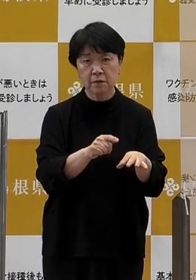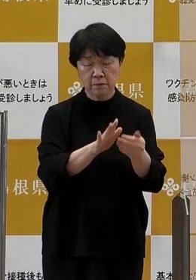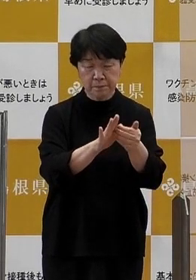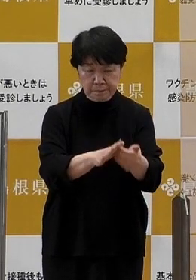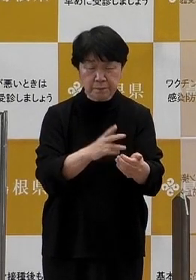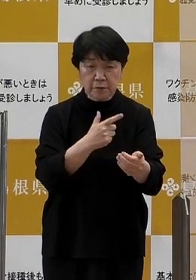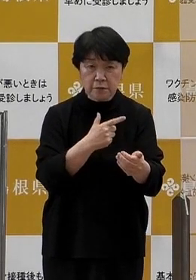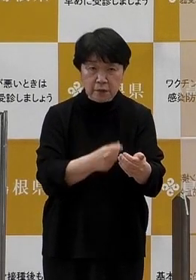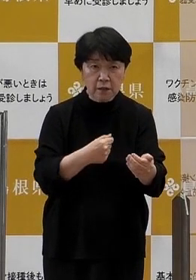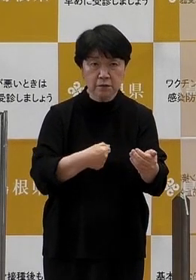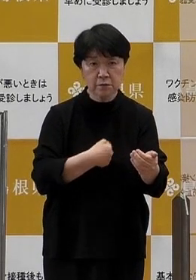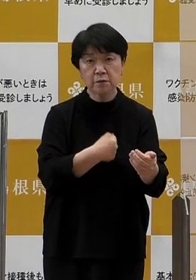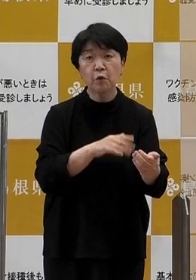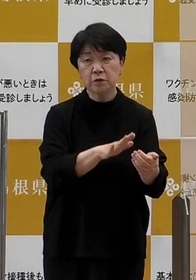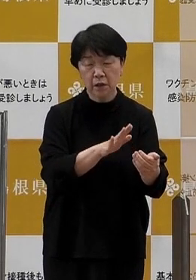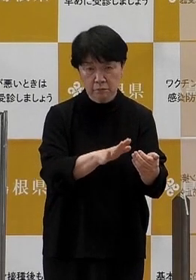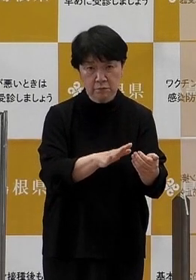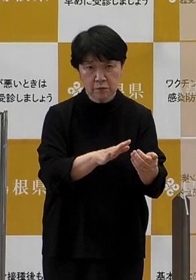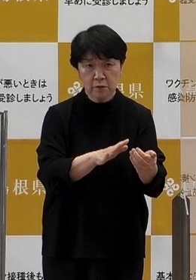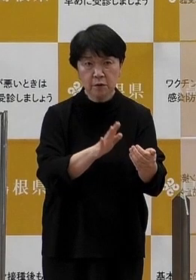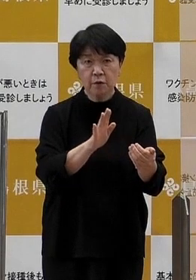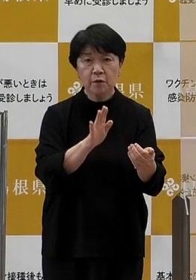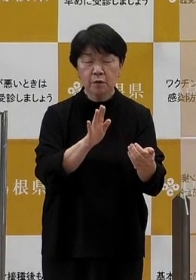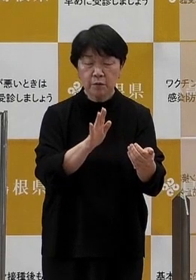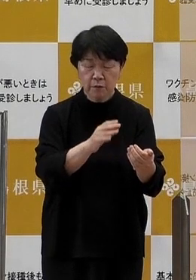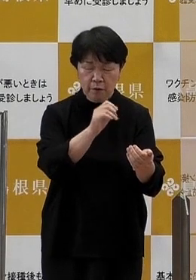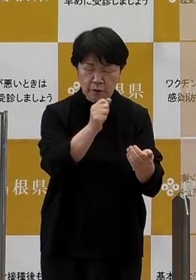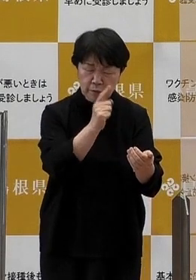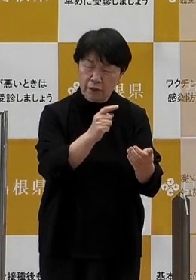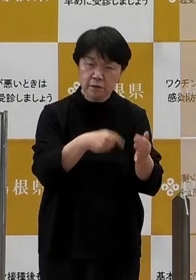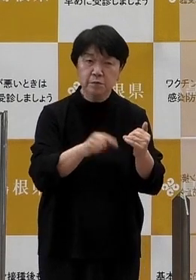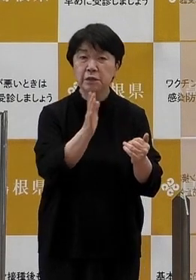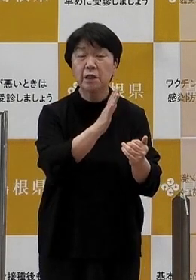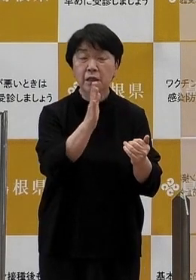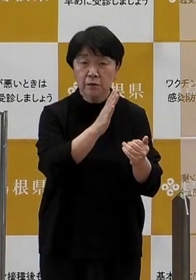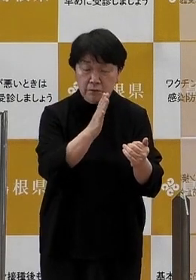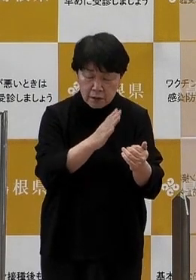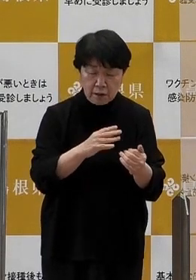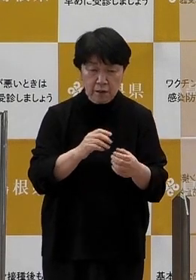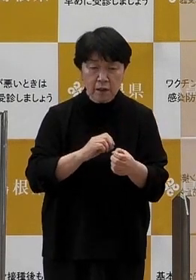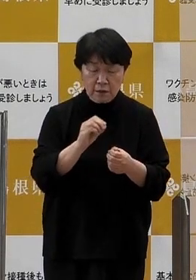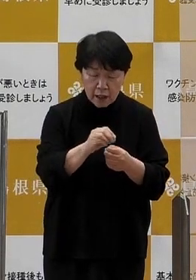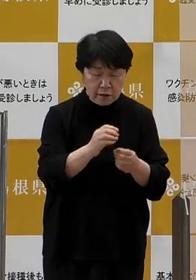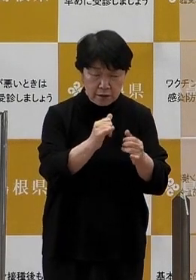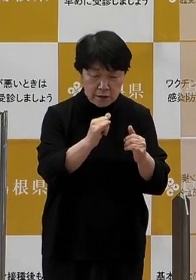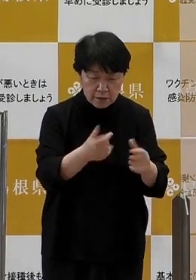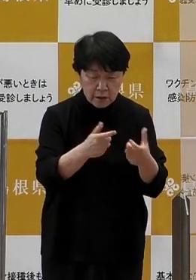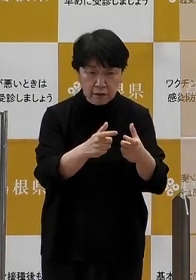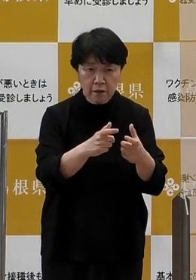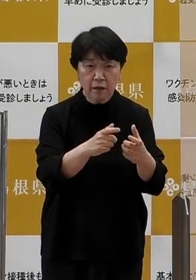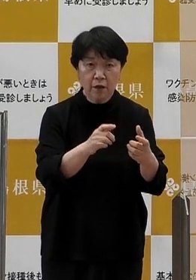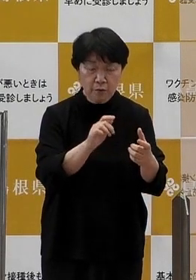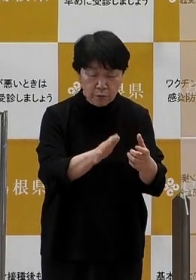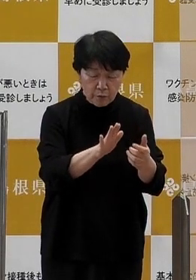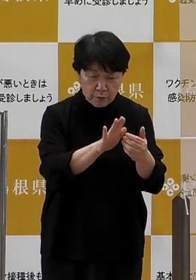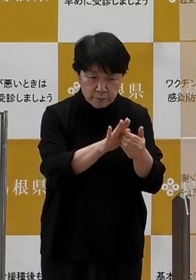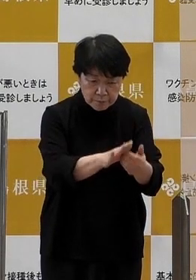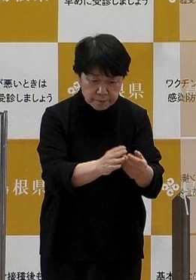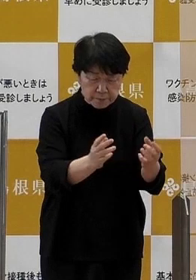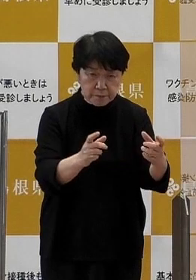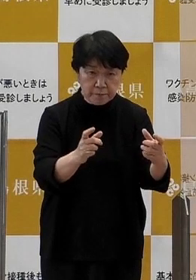その、優劣とかっていうつもりはないですけど、感染者数を抑えようと思って、この数字まで抑えれてるの